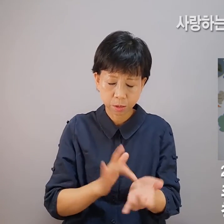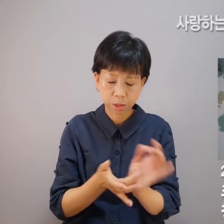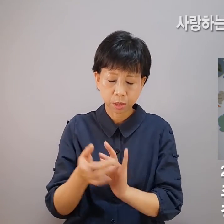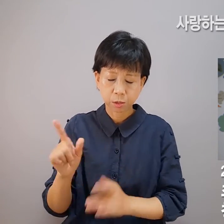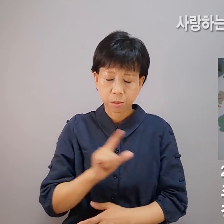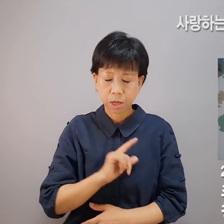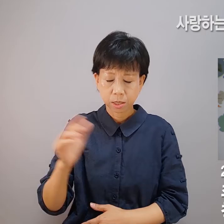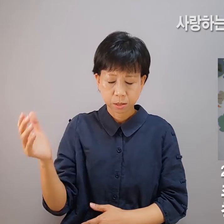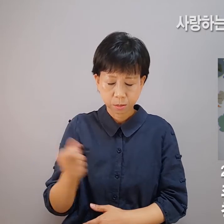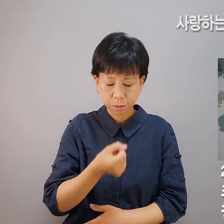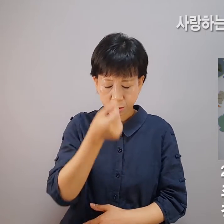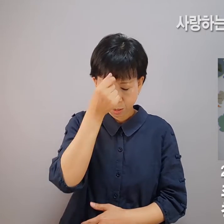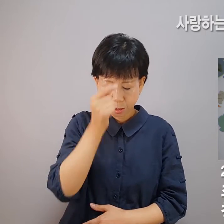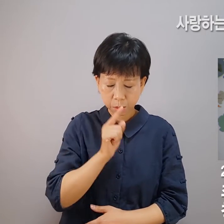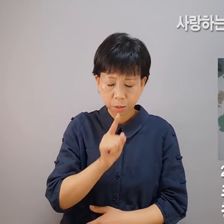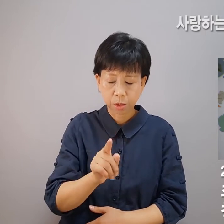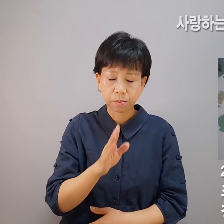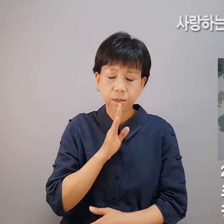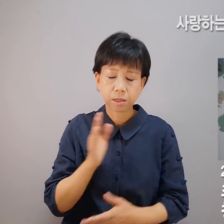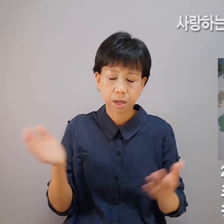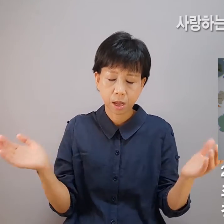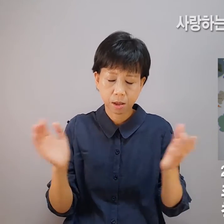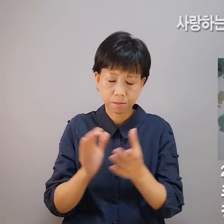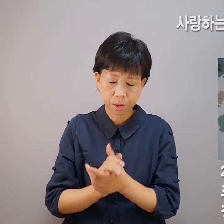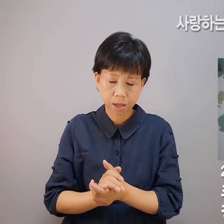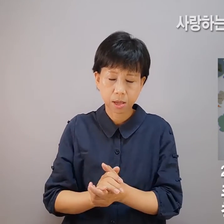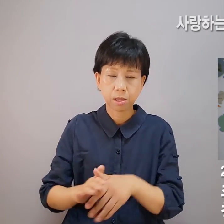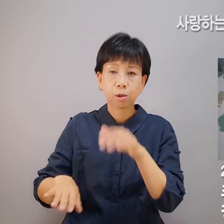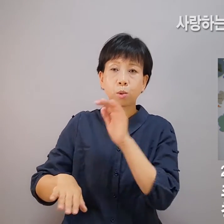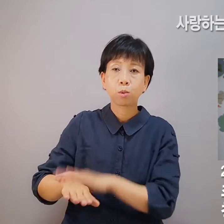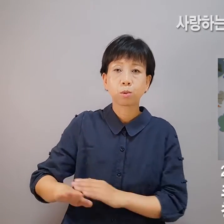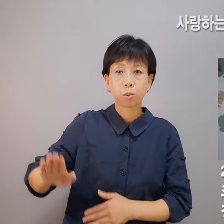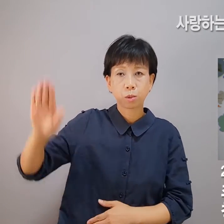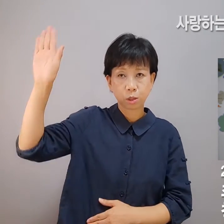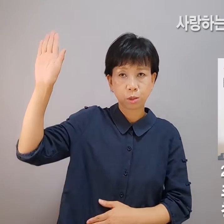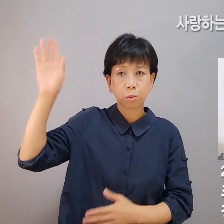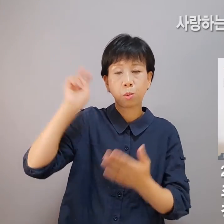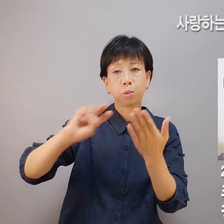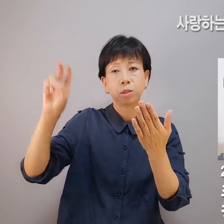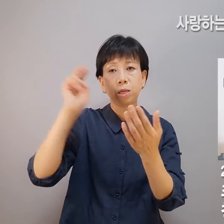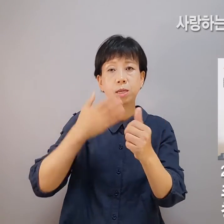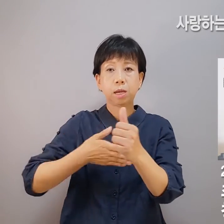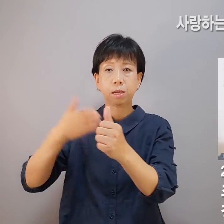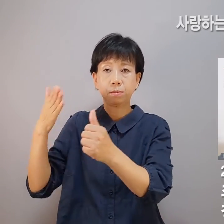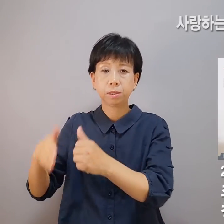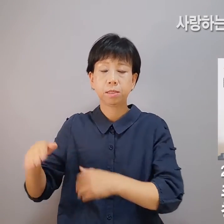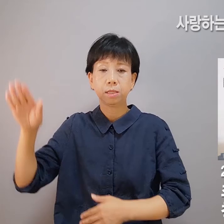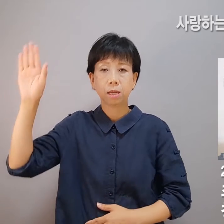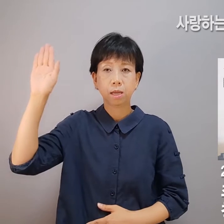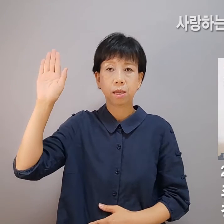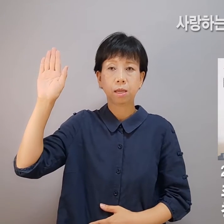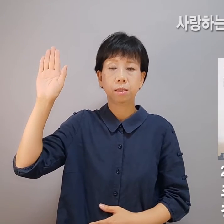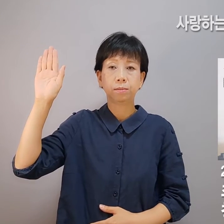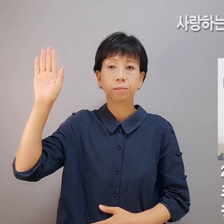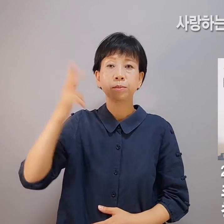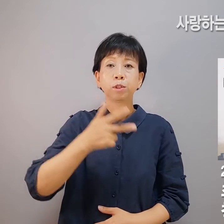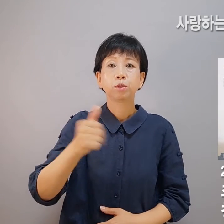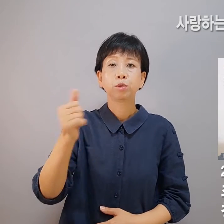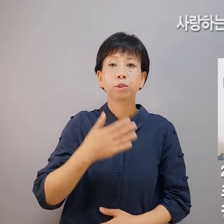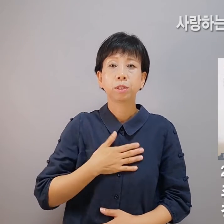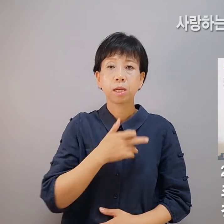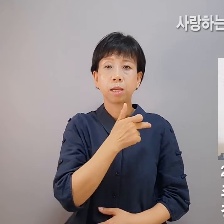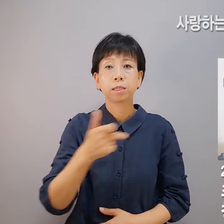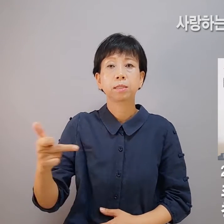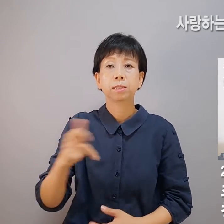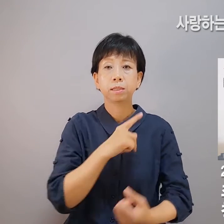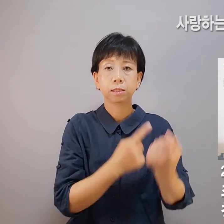이름으로 기도드립니다. 아멘. 우리 오른손을 높이 들고 찬양하겠습니다. 주는 나의